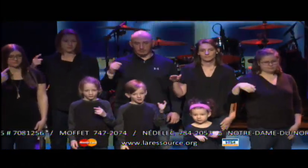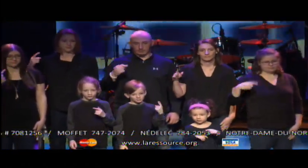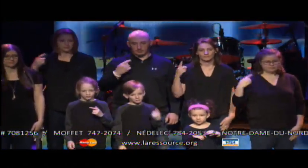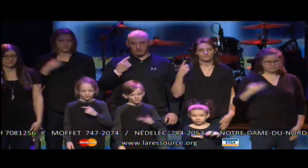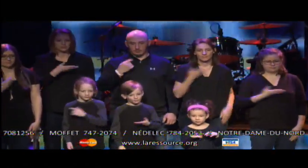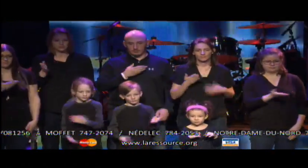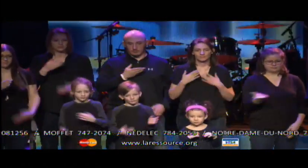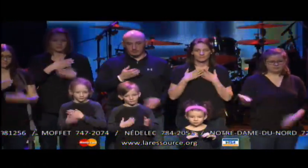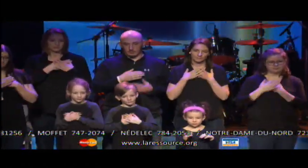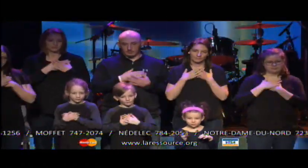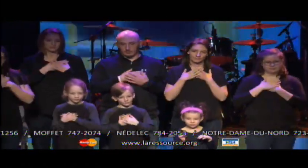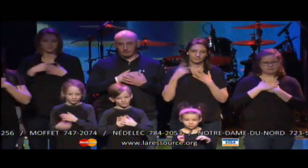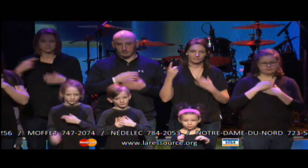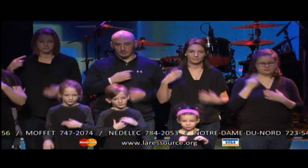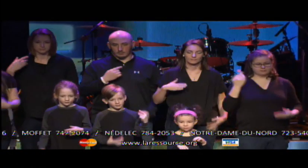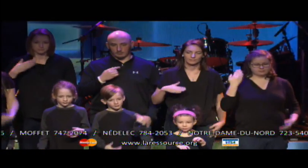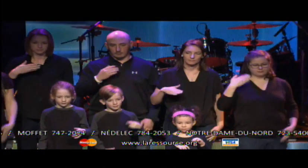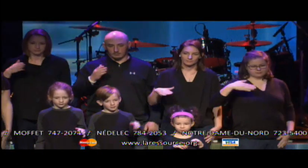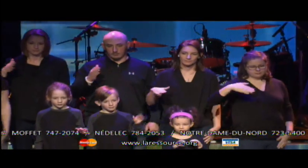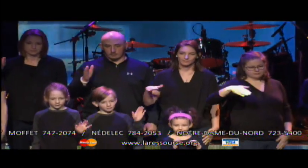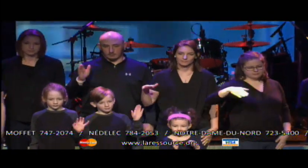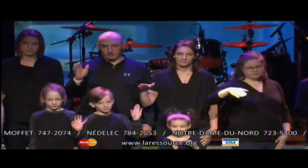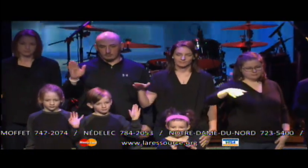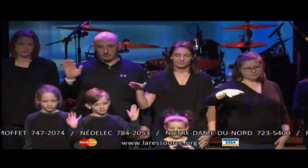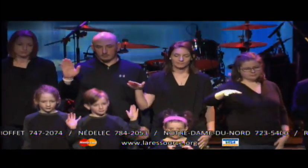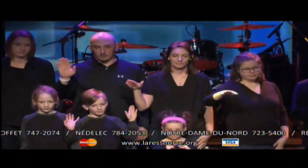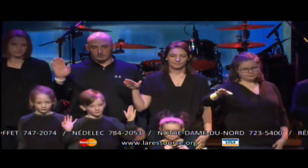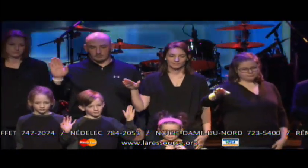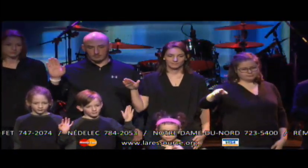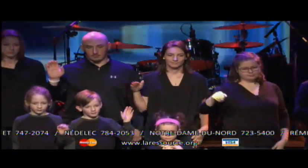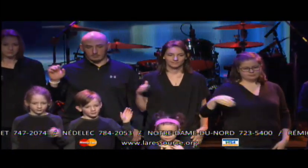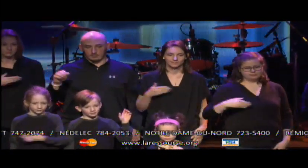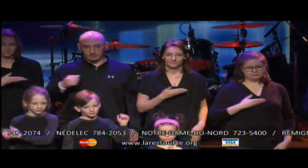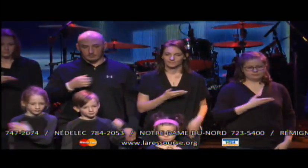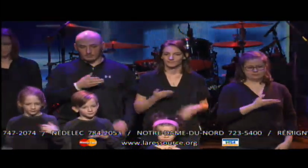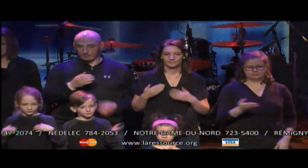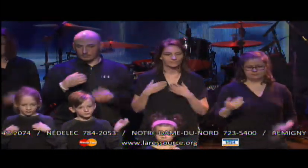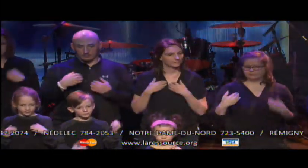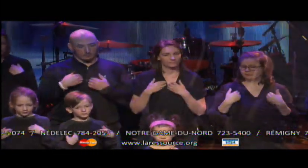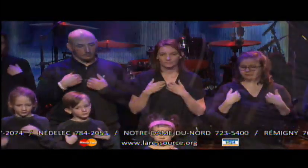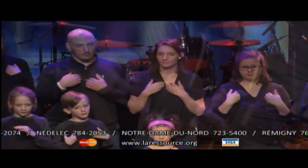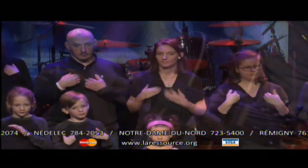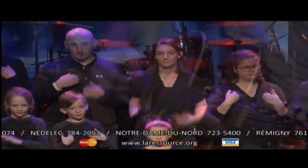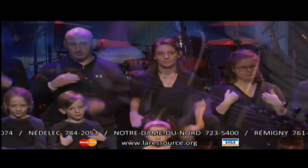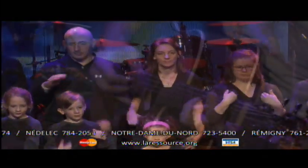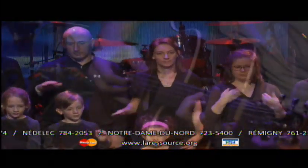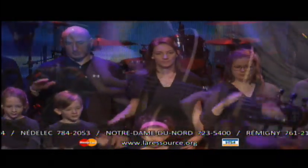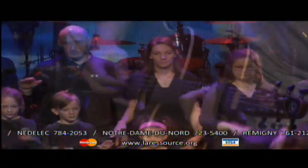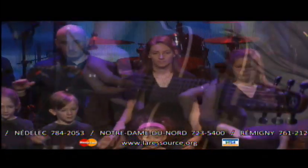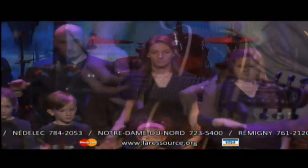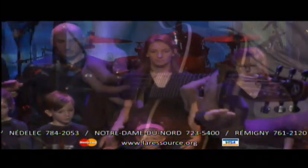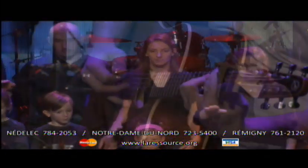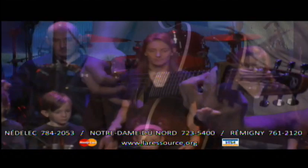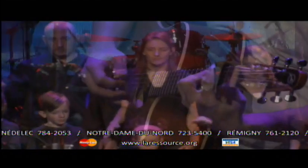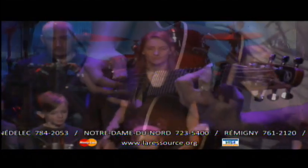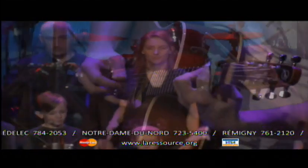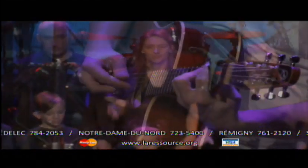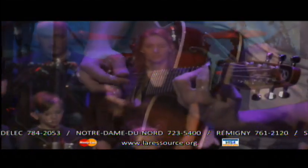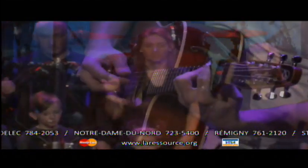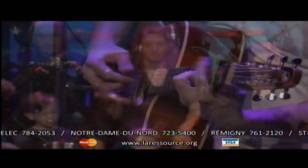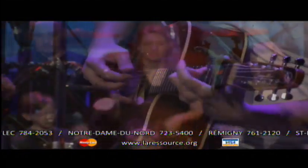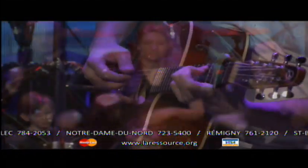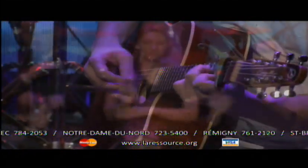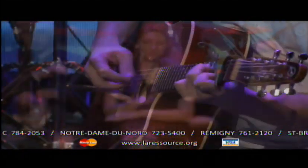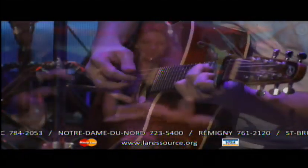pars. Je vous aime, mais je pars. Vous n'aurez plus